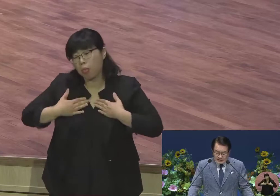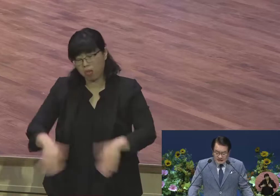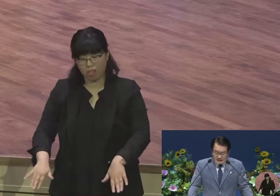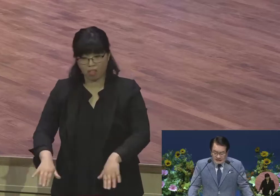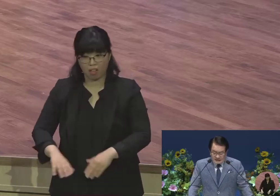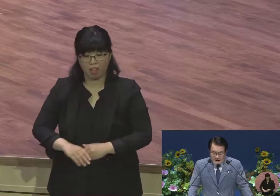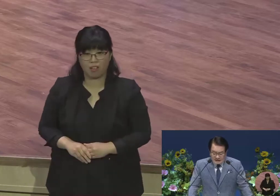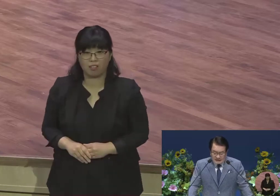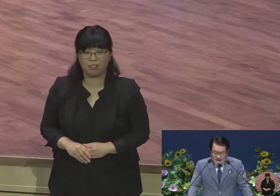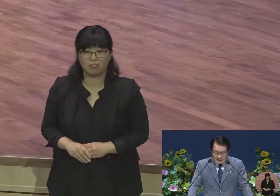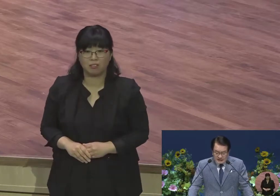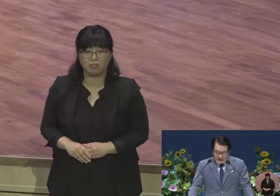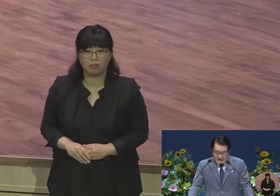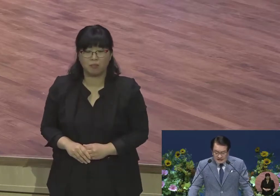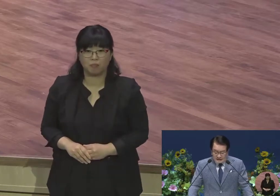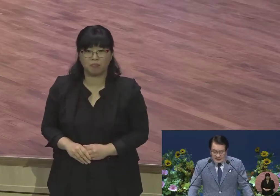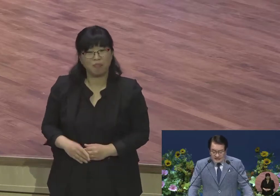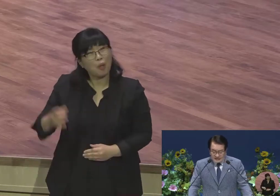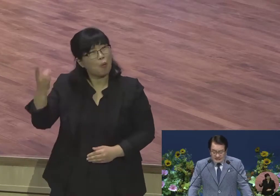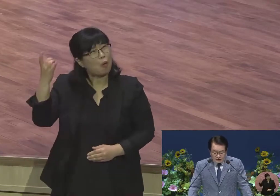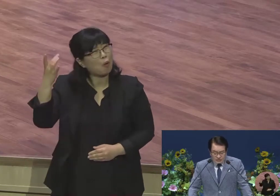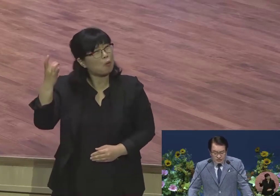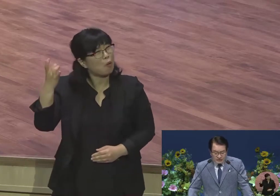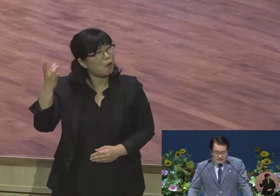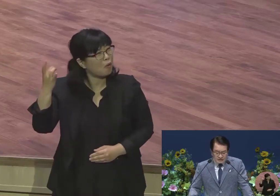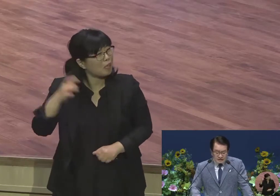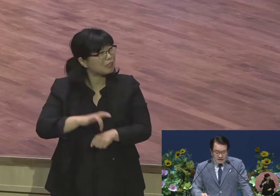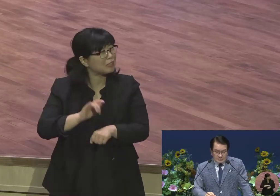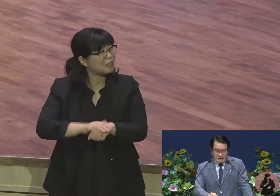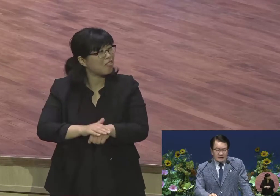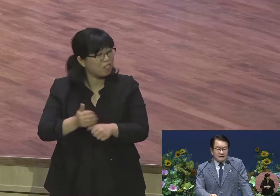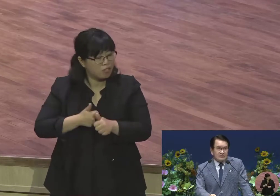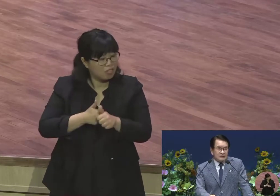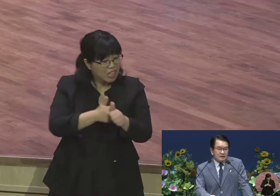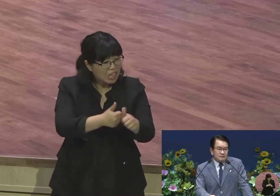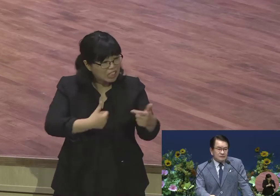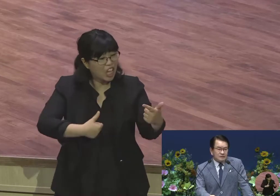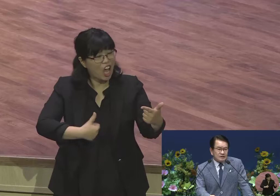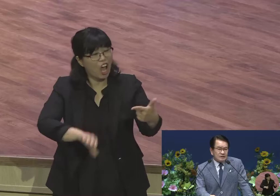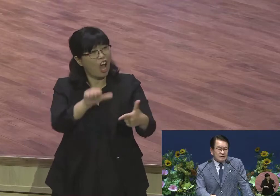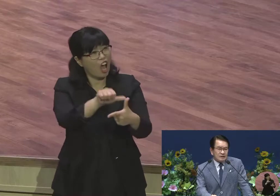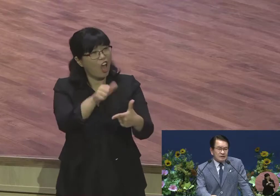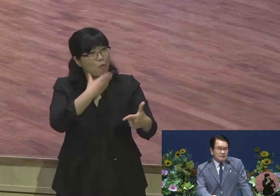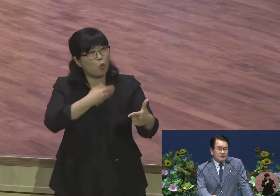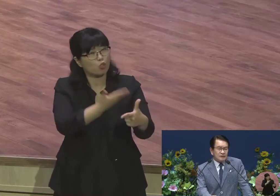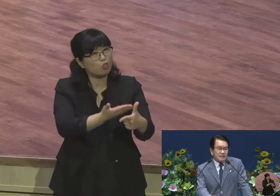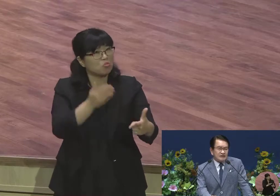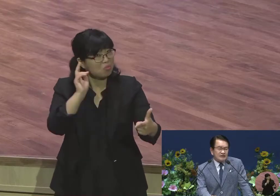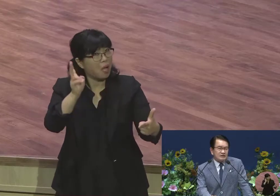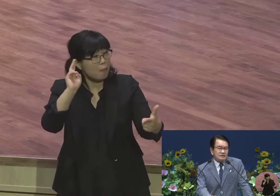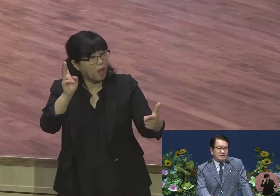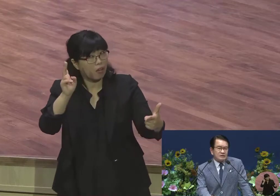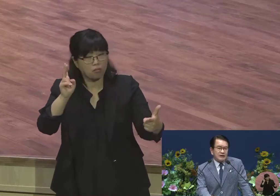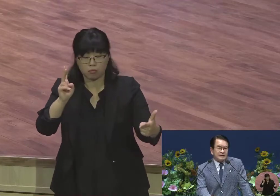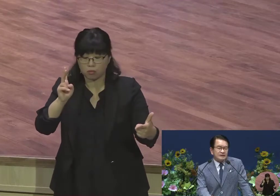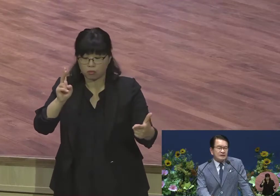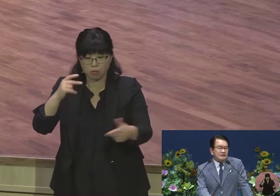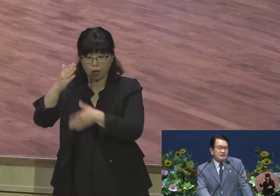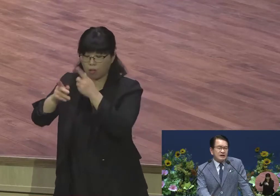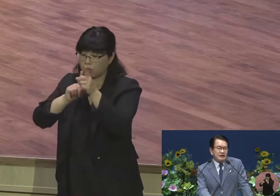사냥을 그렇게 수시로 해서 맛있는 음식을 바치는